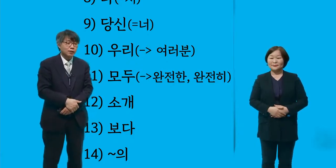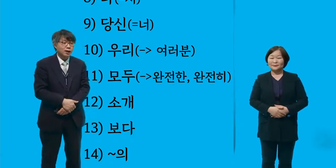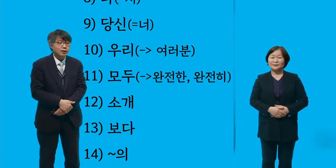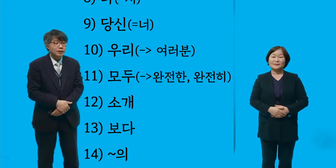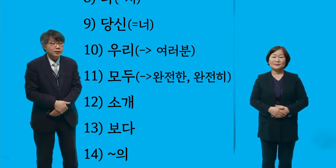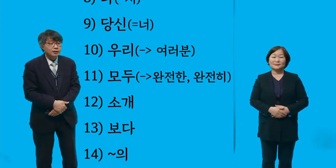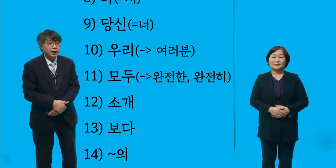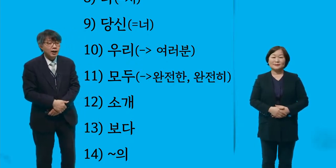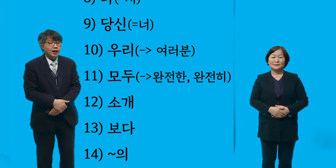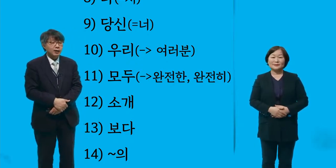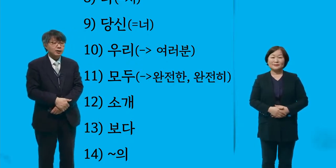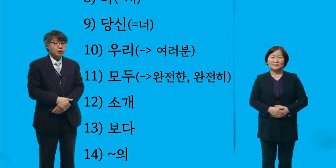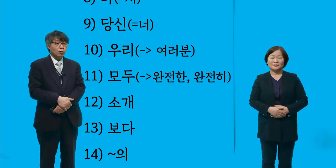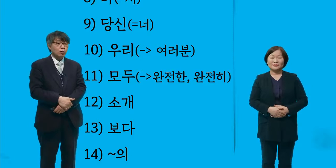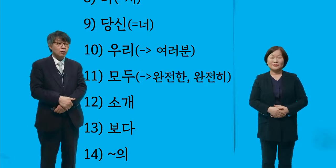듭니다. 자, 그리고